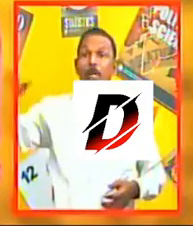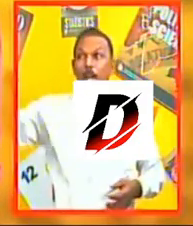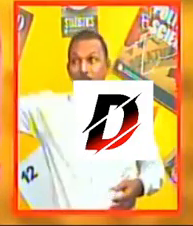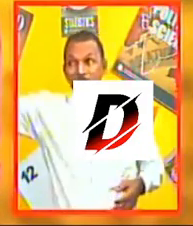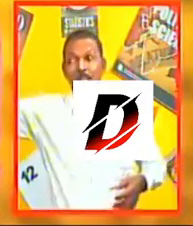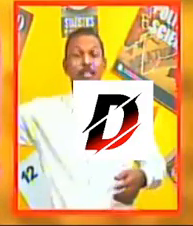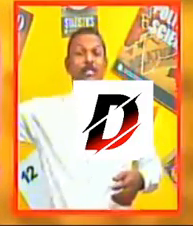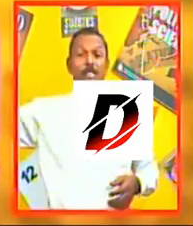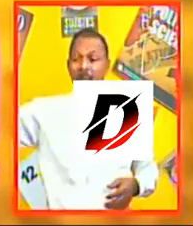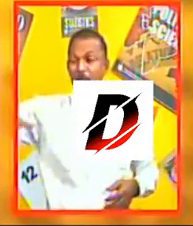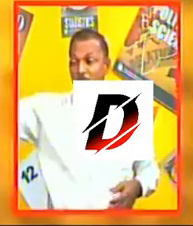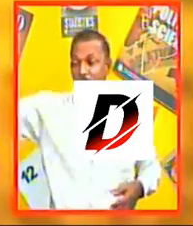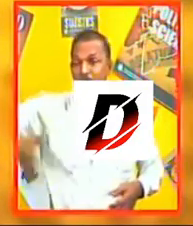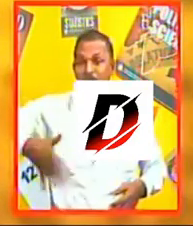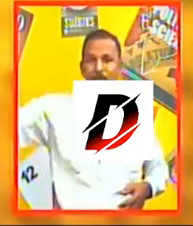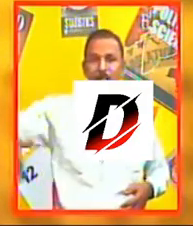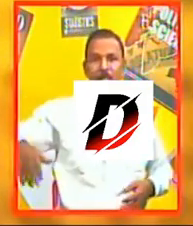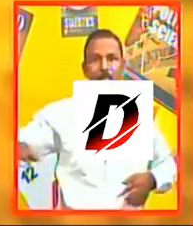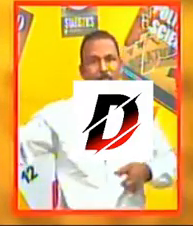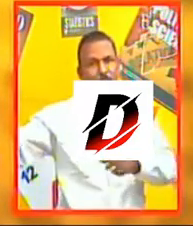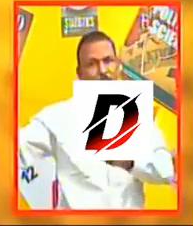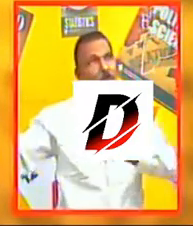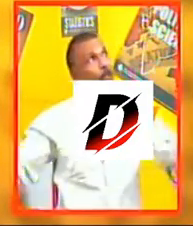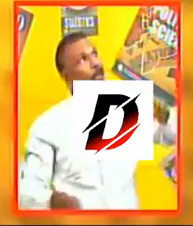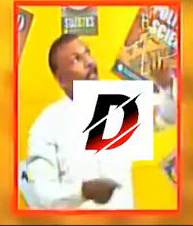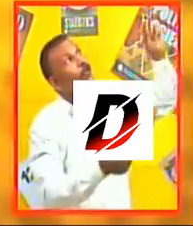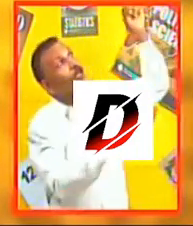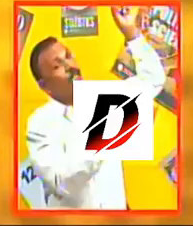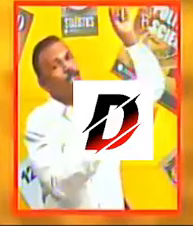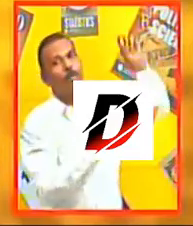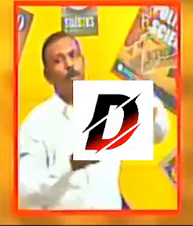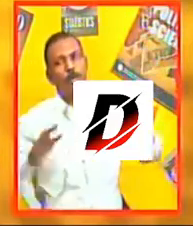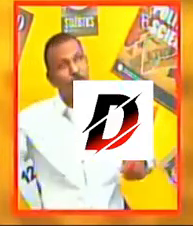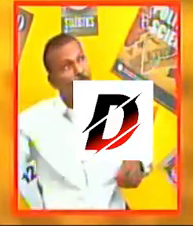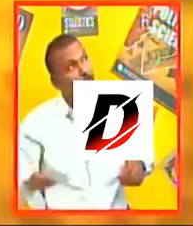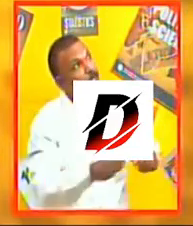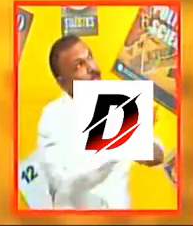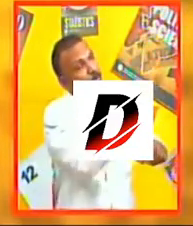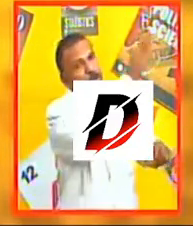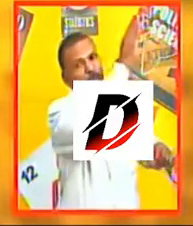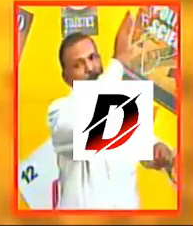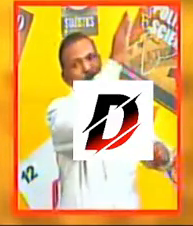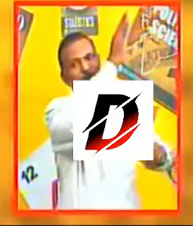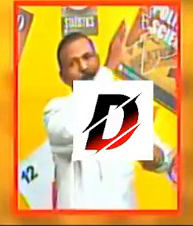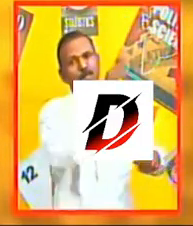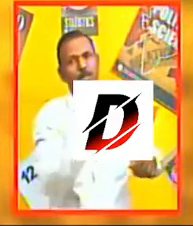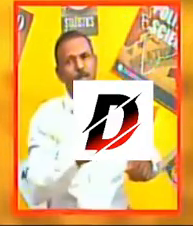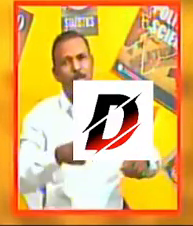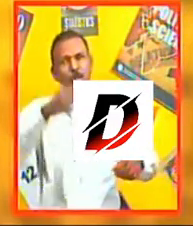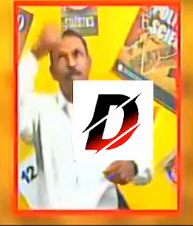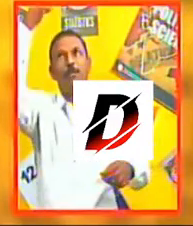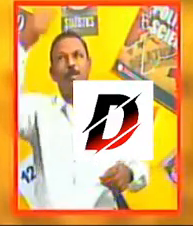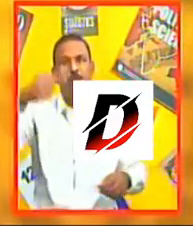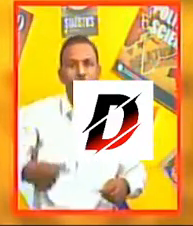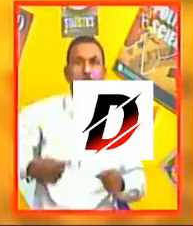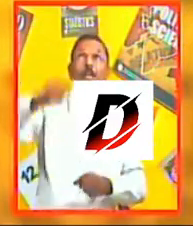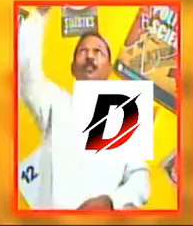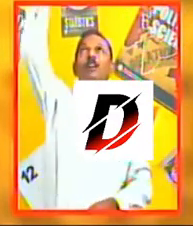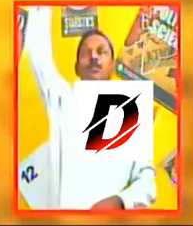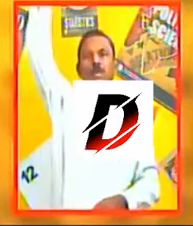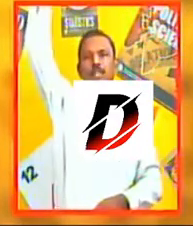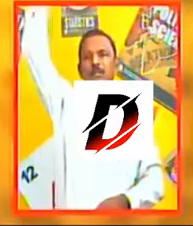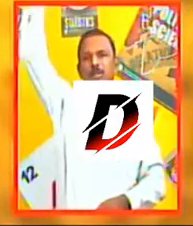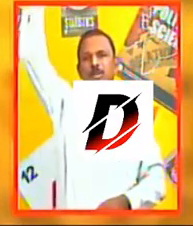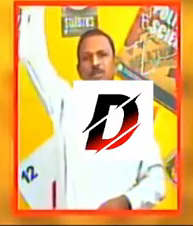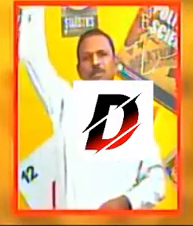அந்த கடைசி எண்டு பாயிண்ட்லிருந்து மேல் நோக்கி பார்த்தீங்கன்னா எவரெஸ்ட் வரைக்கும் இருக்கக்கூடிய அந்த உயரமான மீட்டரை